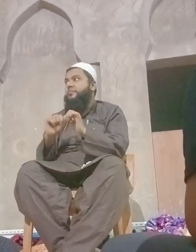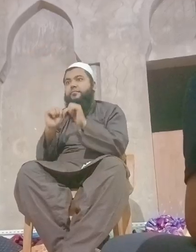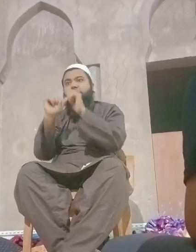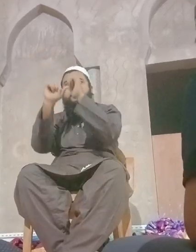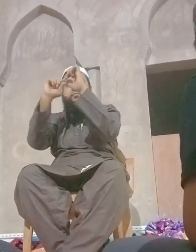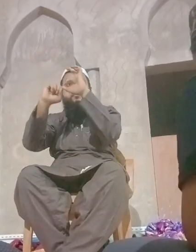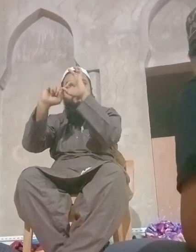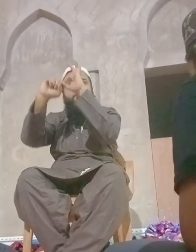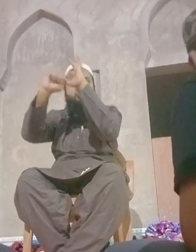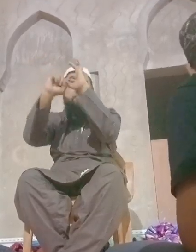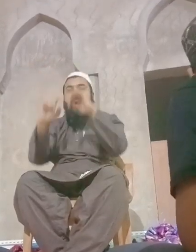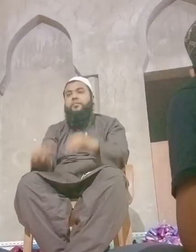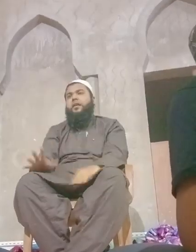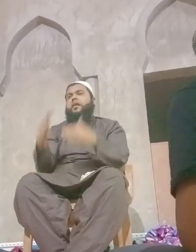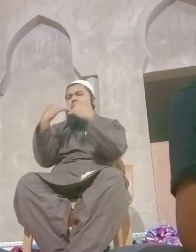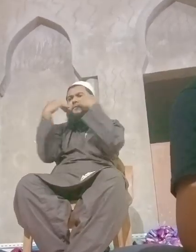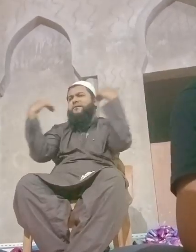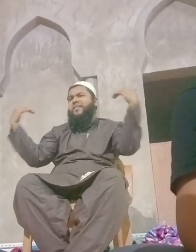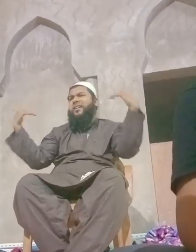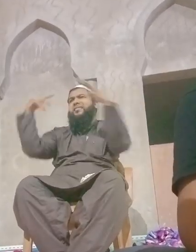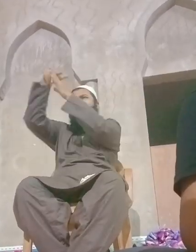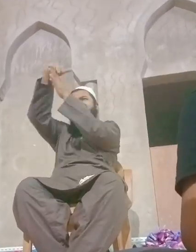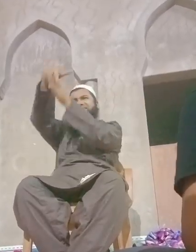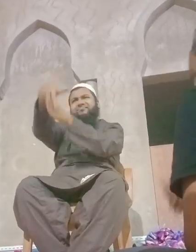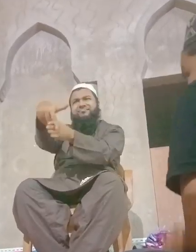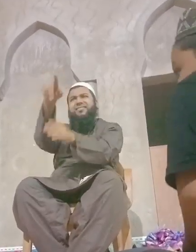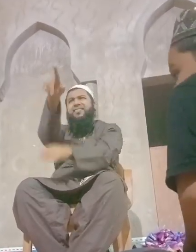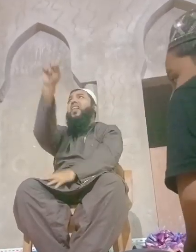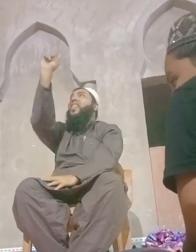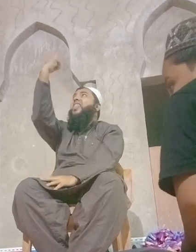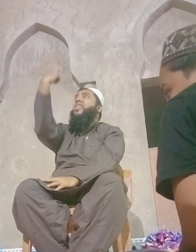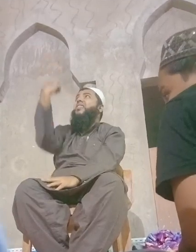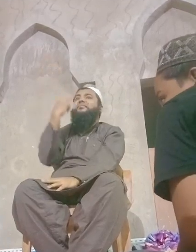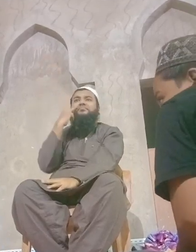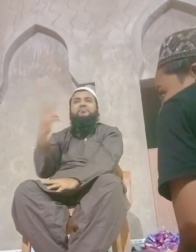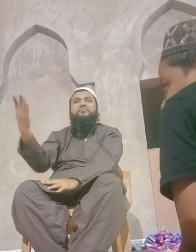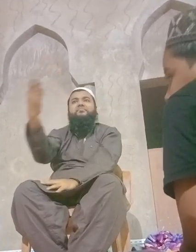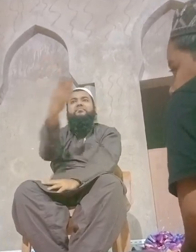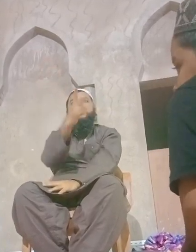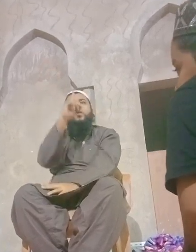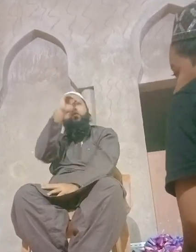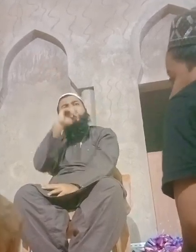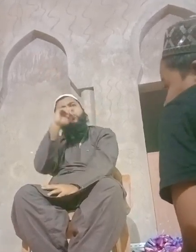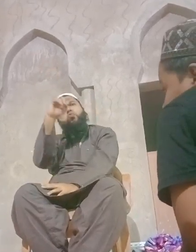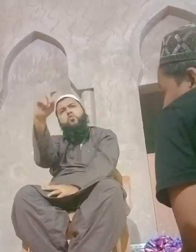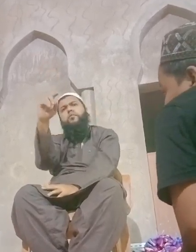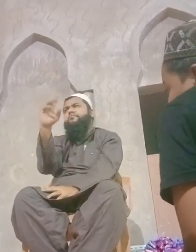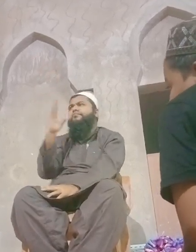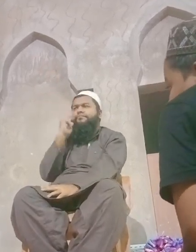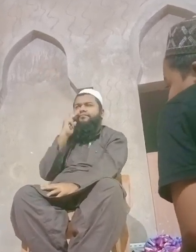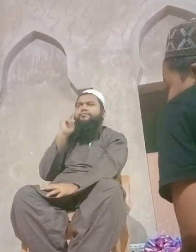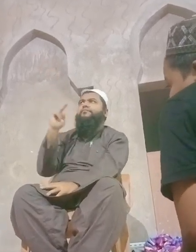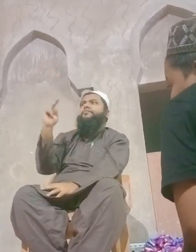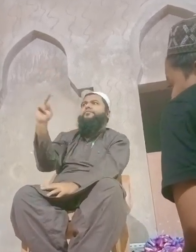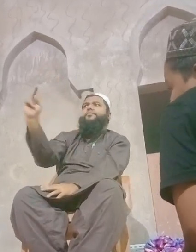যে ফেরেশতা আল্লাহর কাছ থেকে আসে, নিশ্চয়ই আল্লাহর হুকুম নিয়ে এসেছে, জলদি জলদি করো, জলদি জলদি করো। একবারও বলেনি